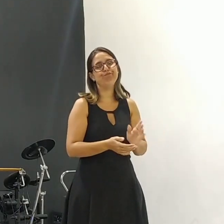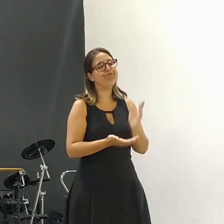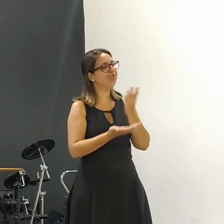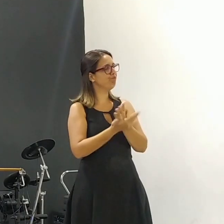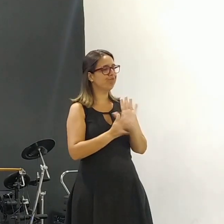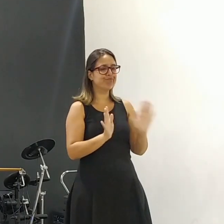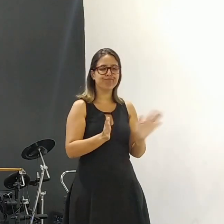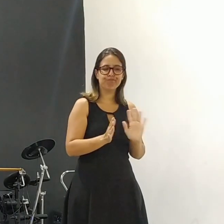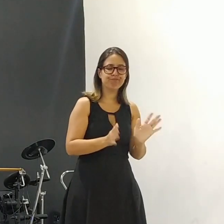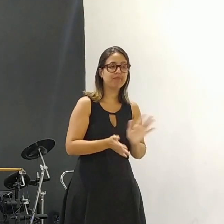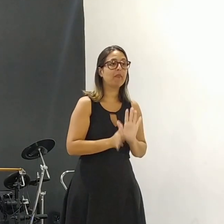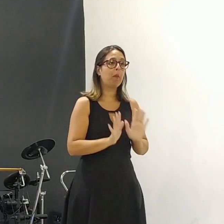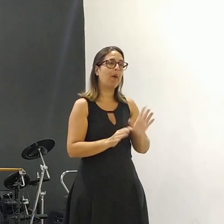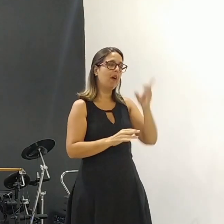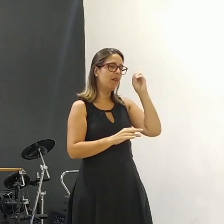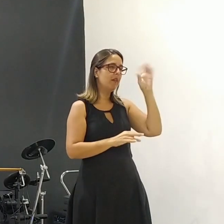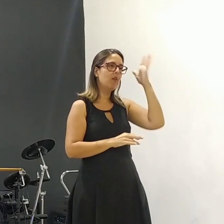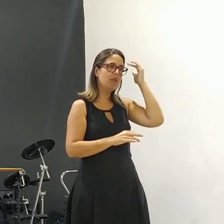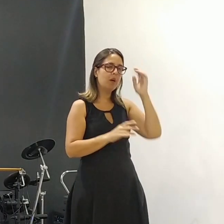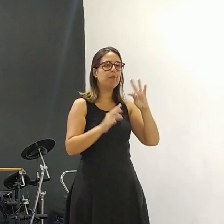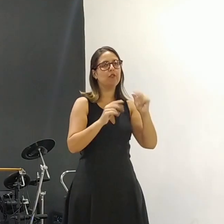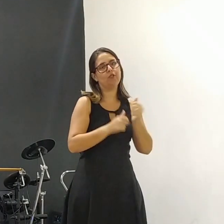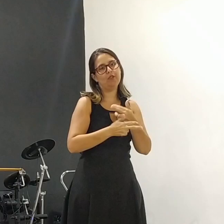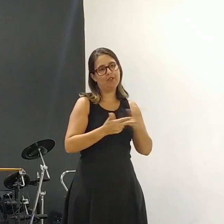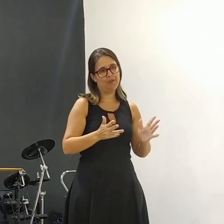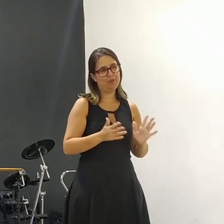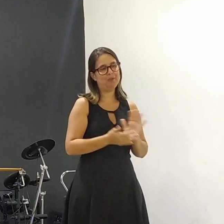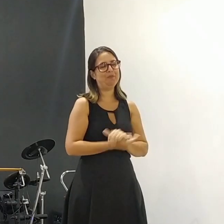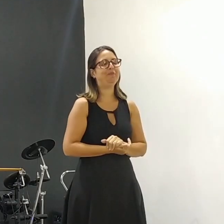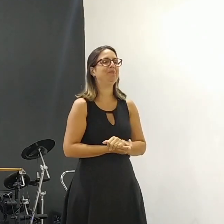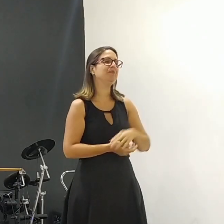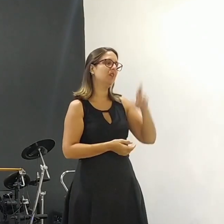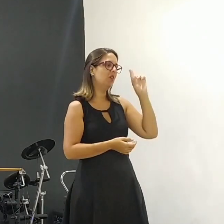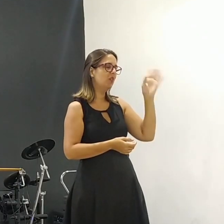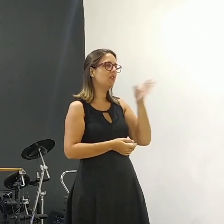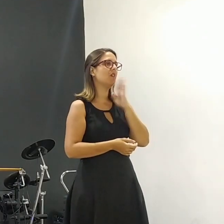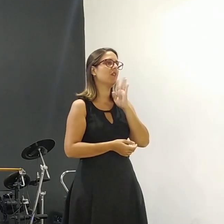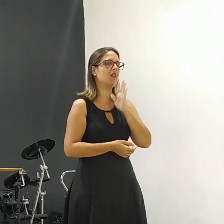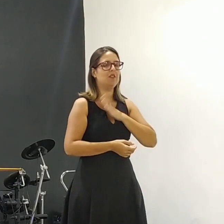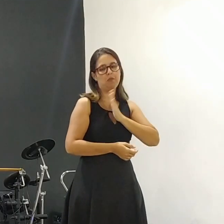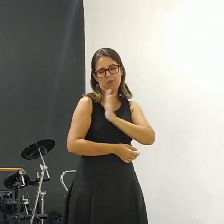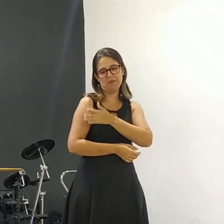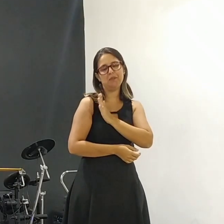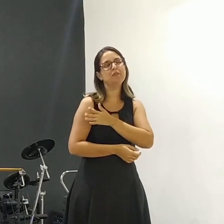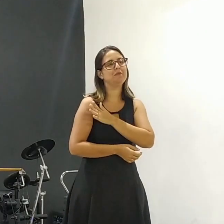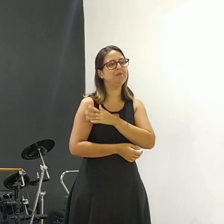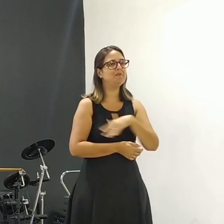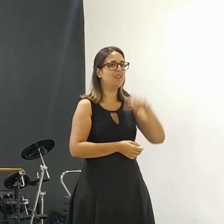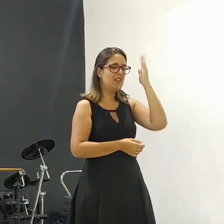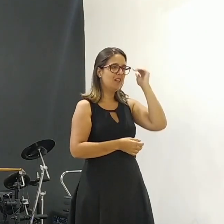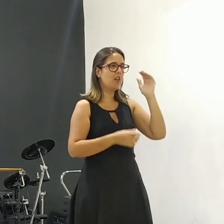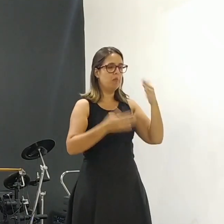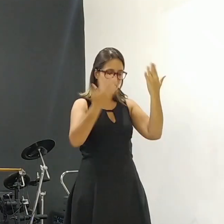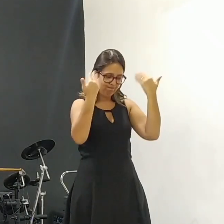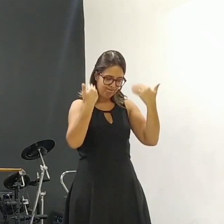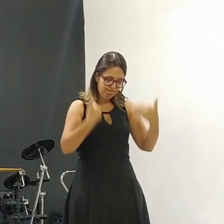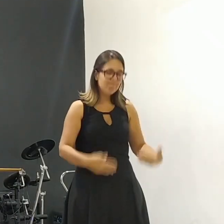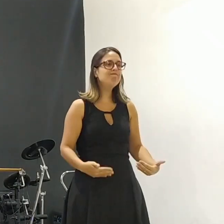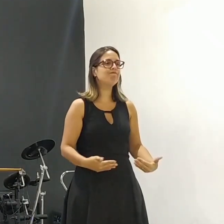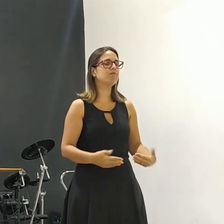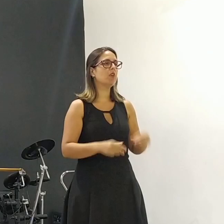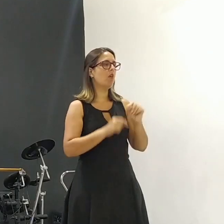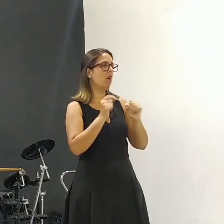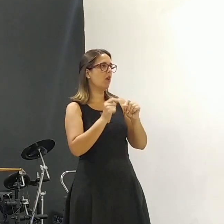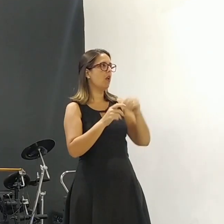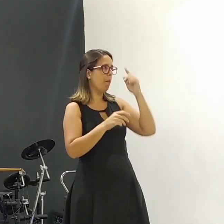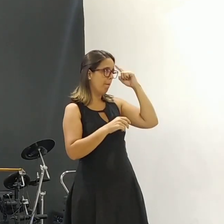assim, mas Deus sabe de todas as coisas, e o Senhor, Ele conhece meu coração e sabe que eu estou à disposição dele, que Ele mandar